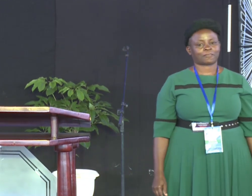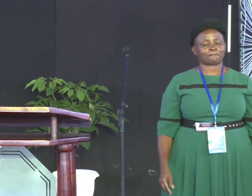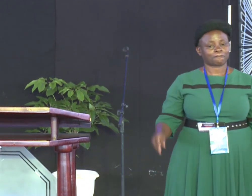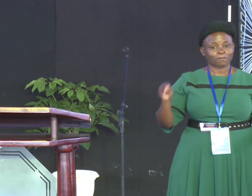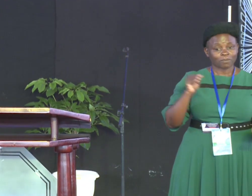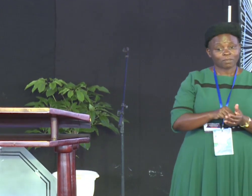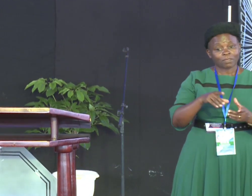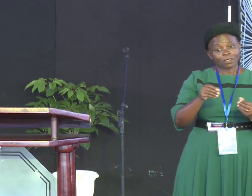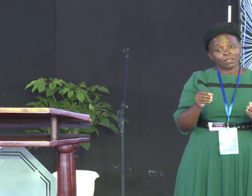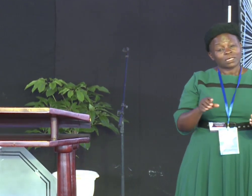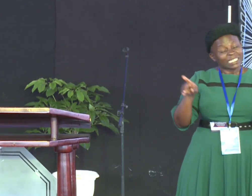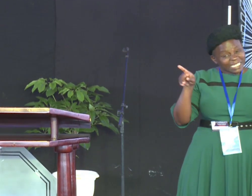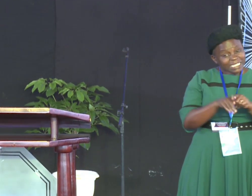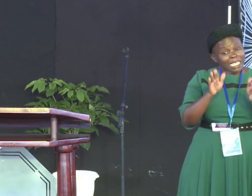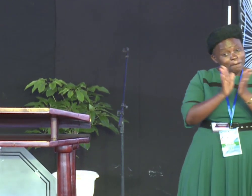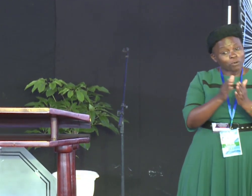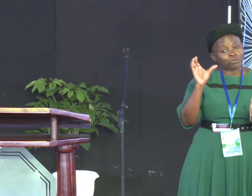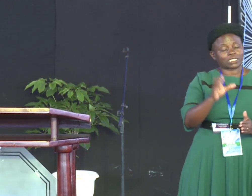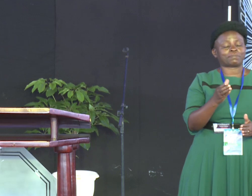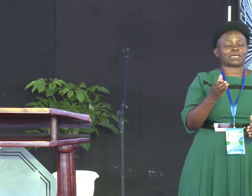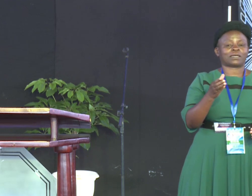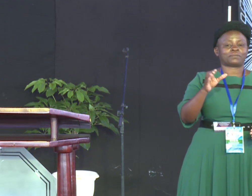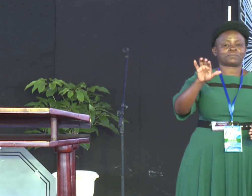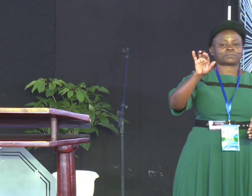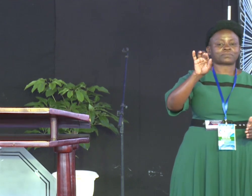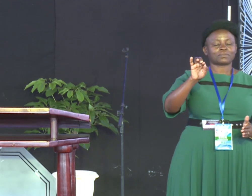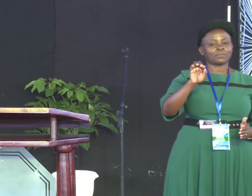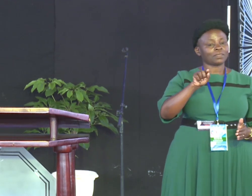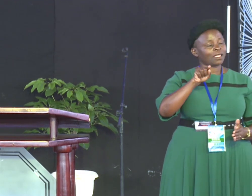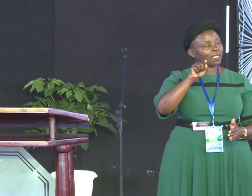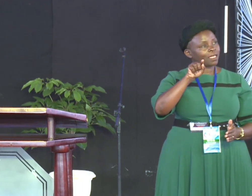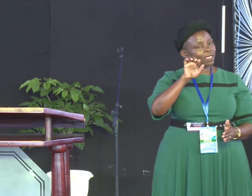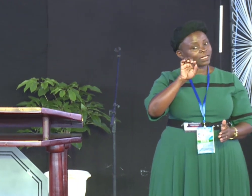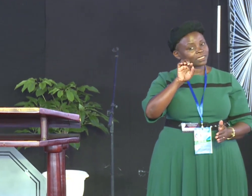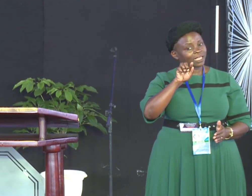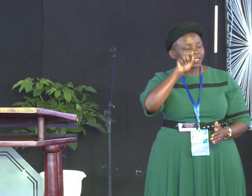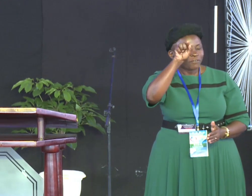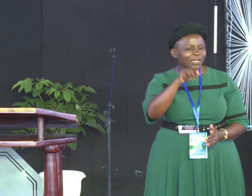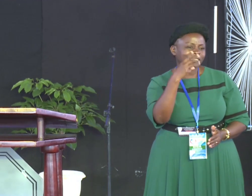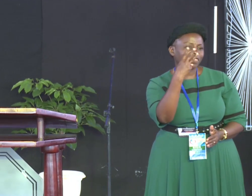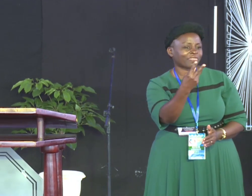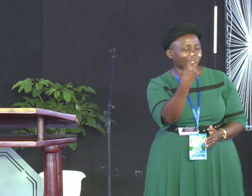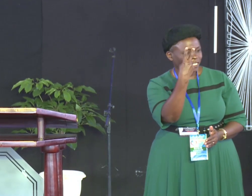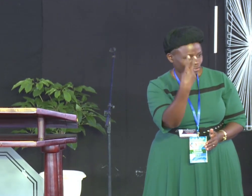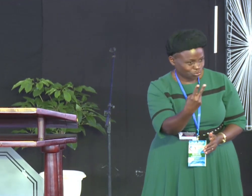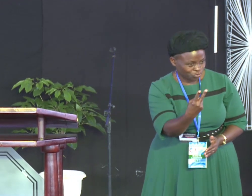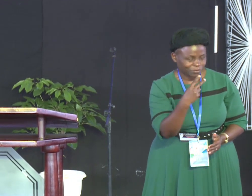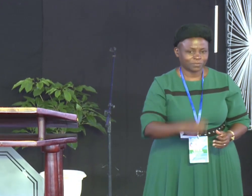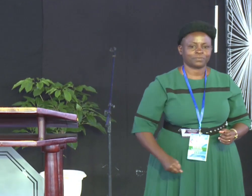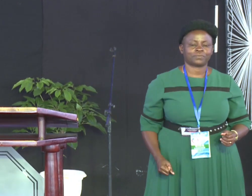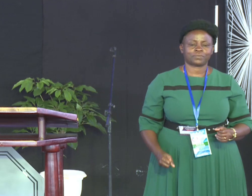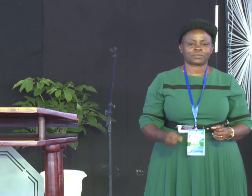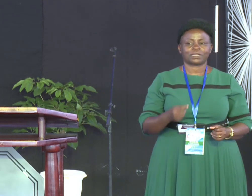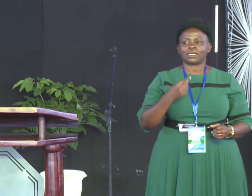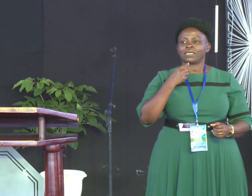Mujitabe chuche njini musule yomunana. In the same book in verse 8. Olunyulwasa tumu mubiri. Chapter 8 verse 32.